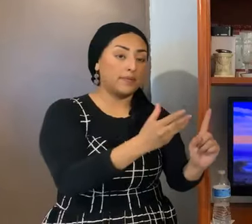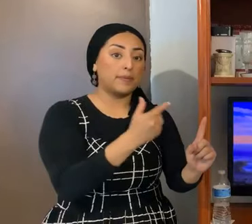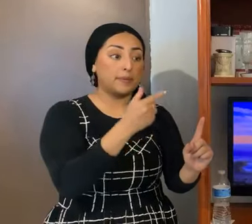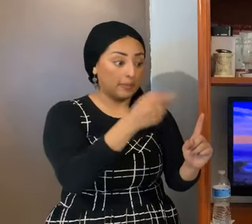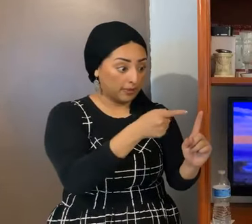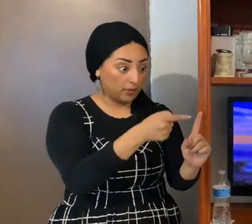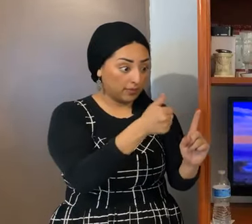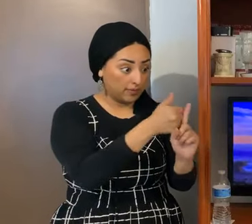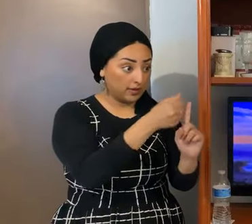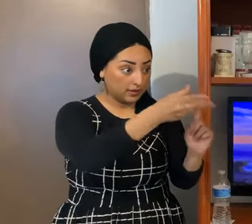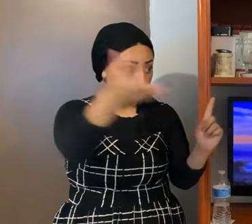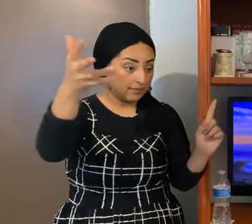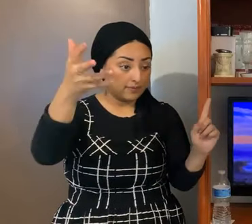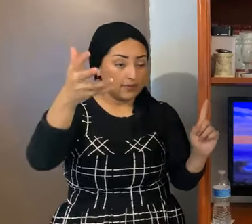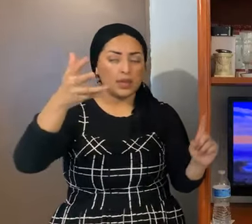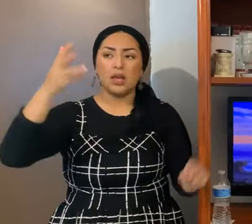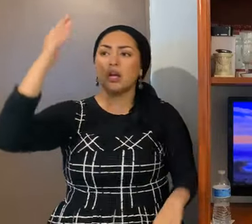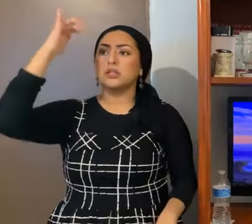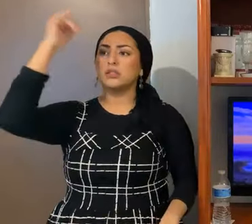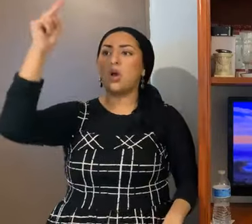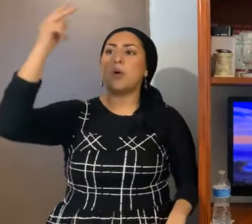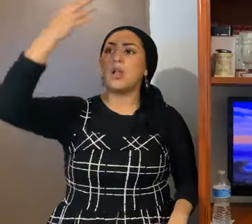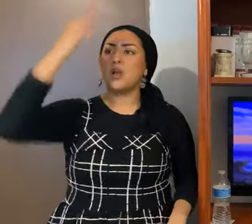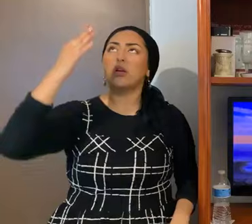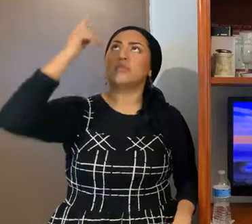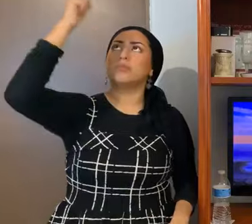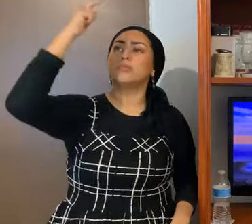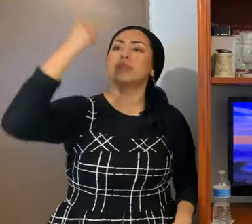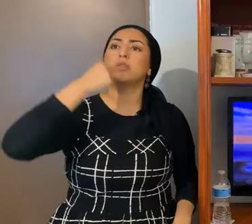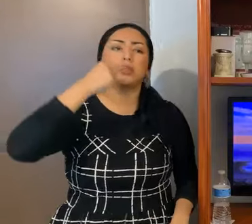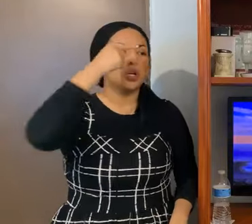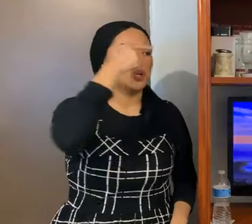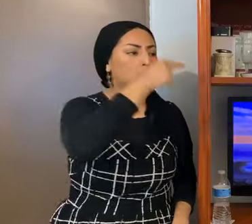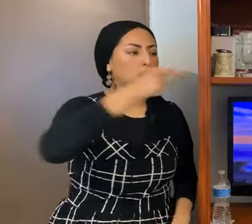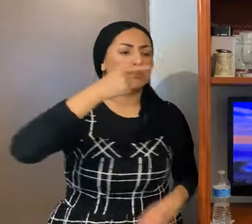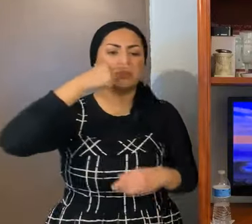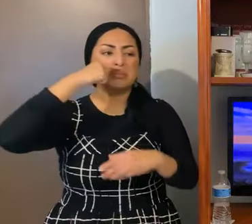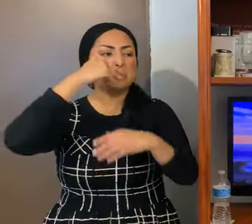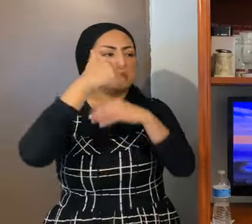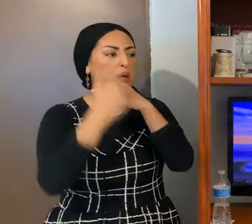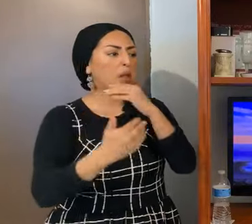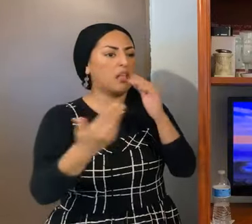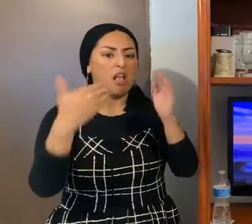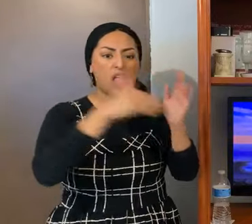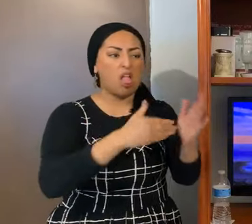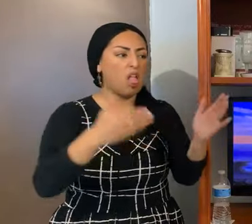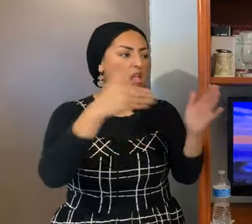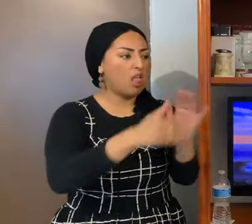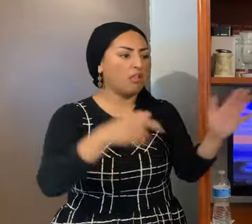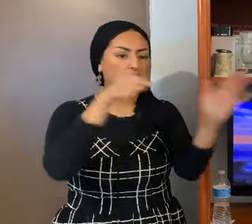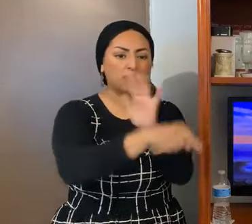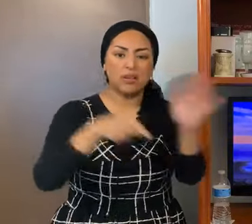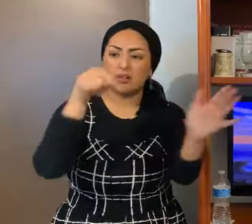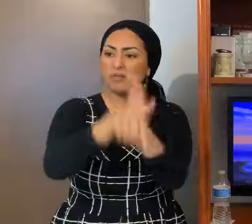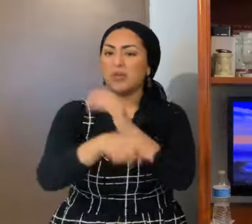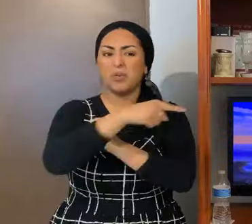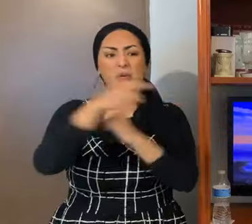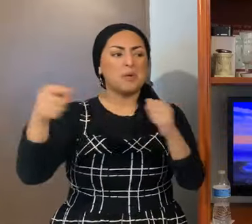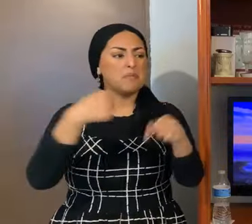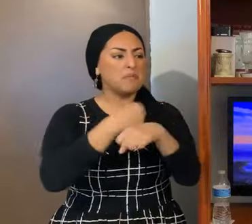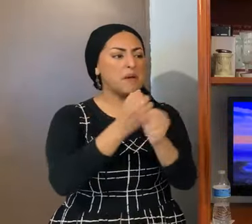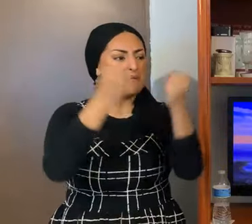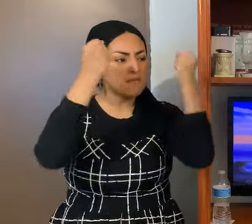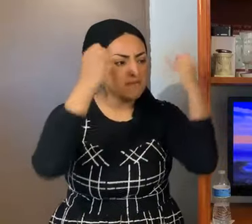dicho Yahweh el Adón, ciudad derramadora de sangre, en medio de sí para que venga su hora, y que hizo ídolos contra sí misma